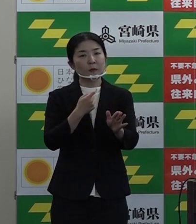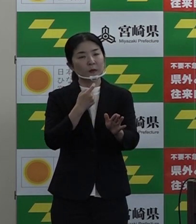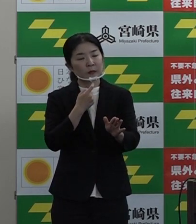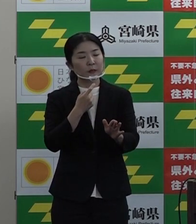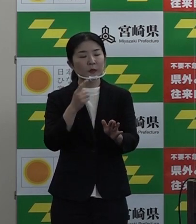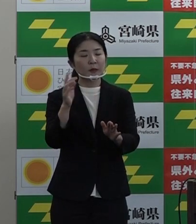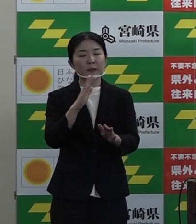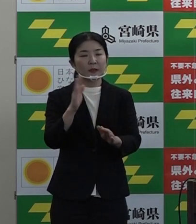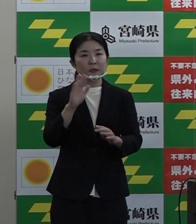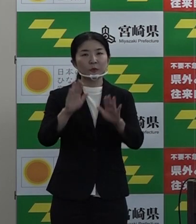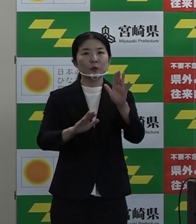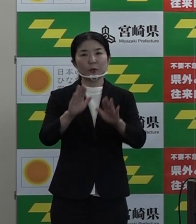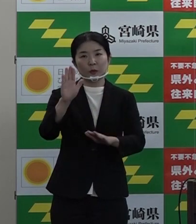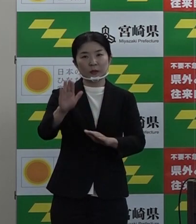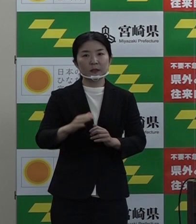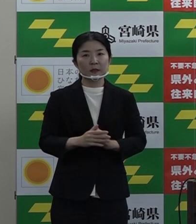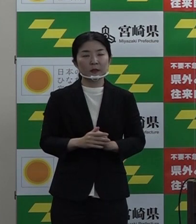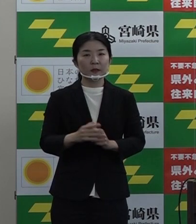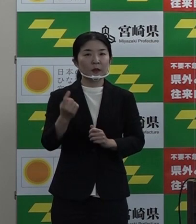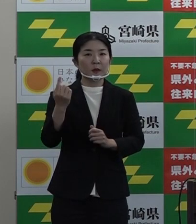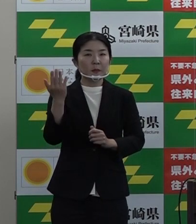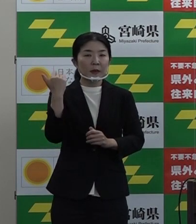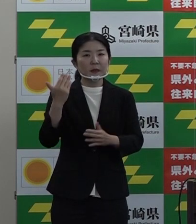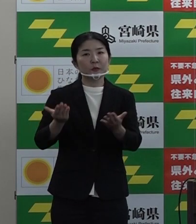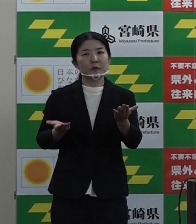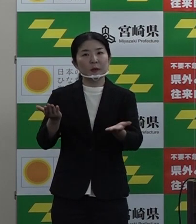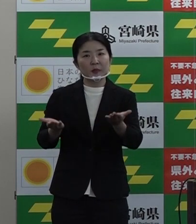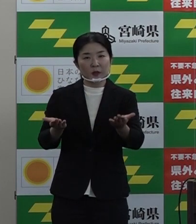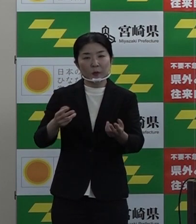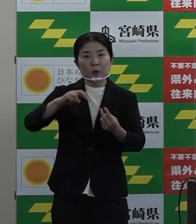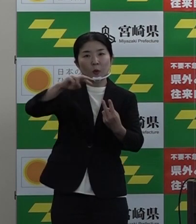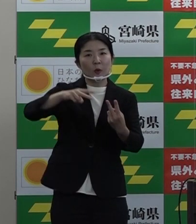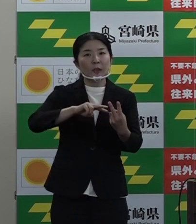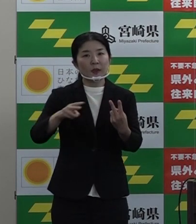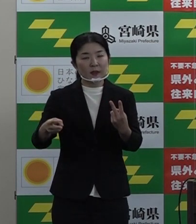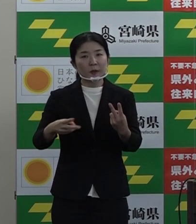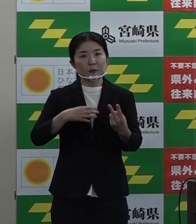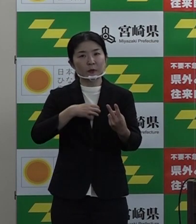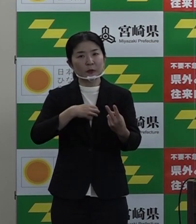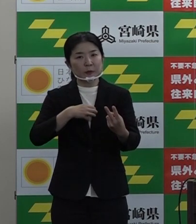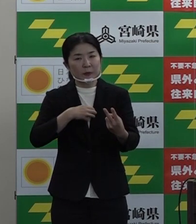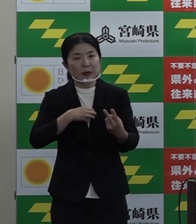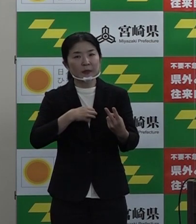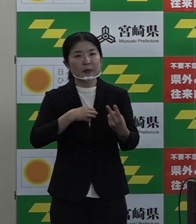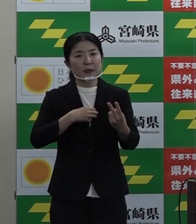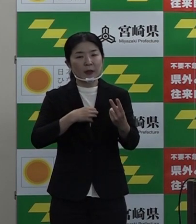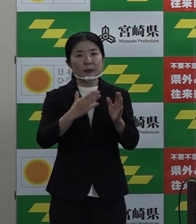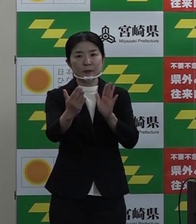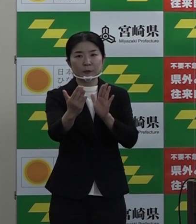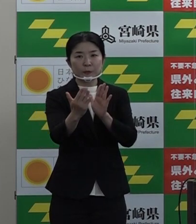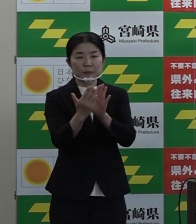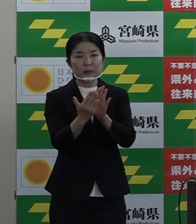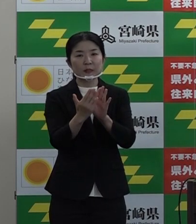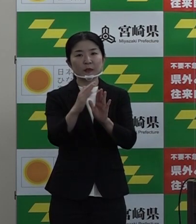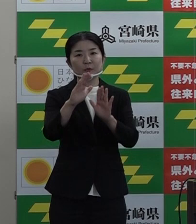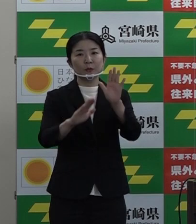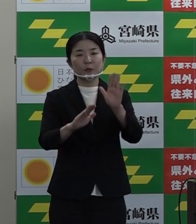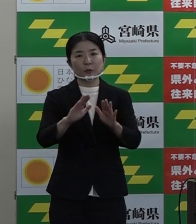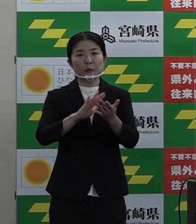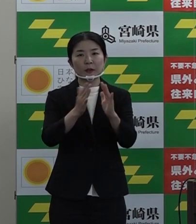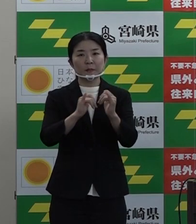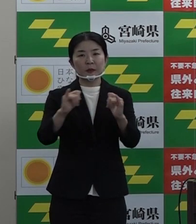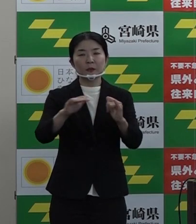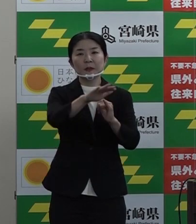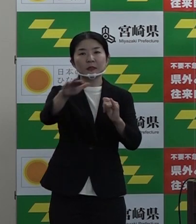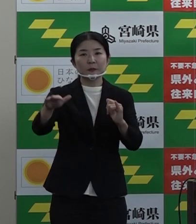であります。あの時と比べてもですね、変異株のリスクに今直面をしているというところを県民の